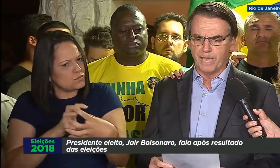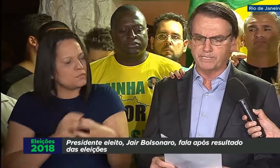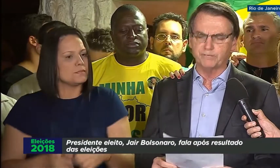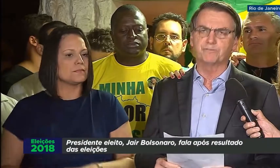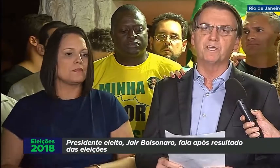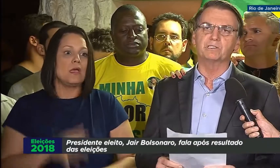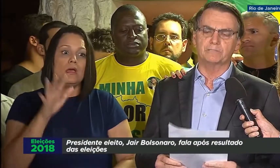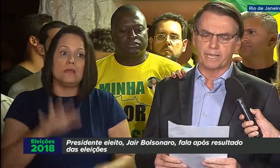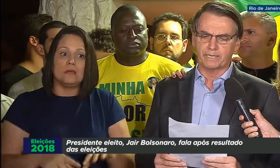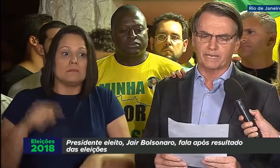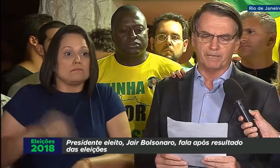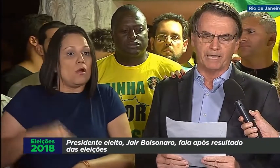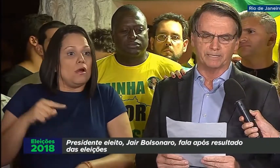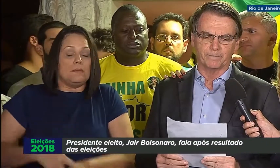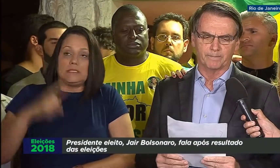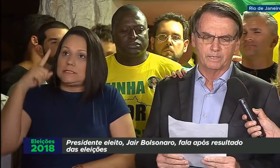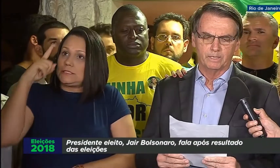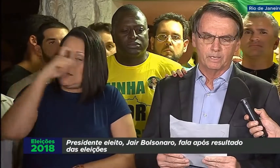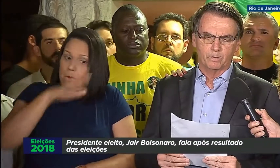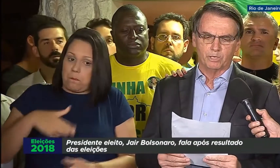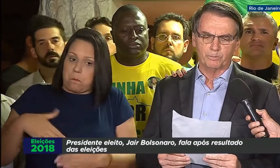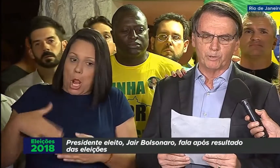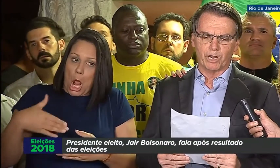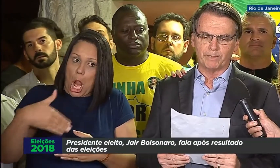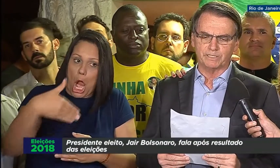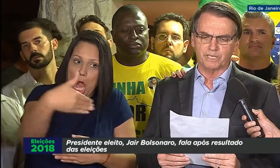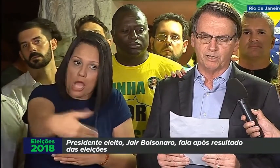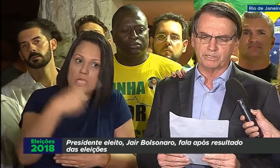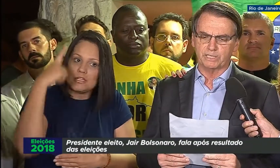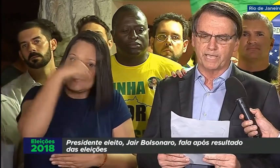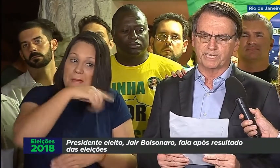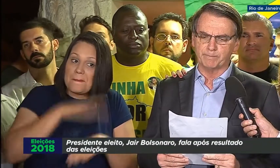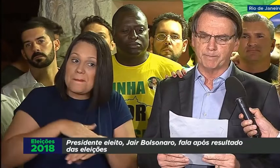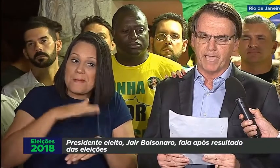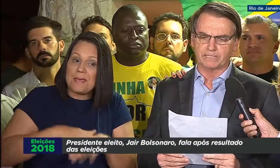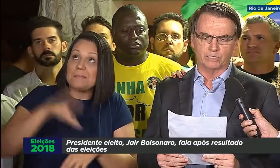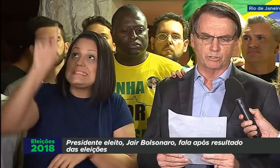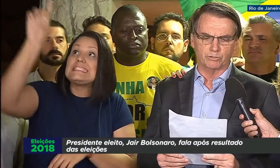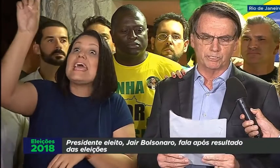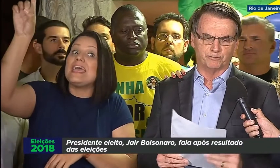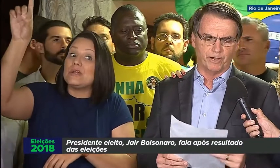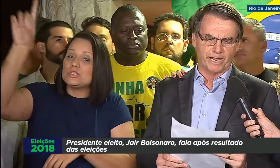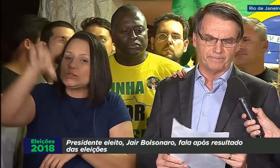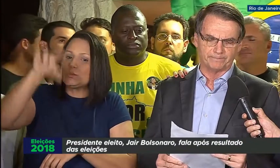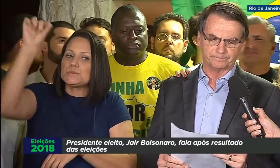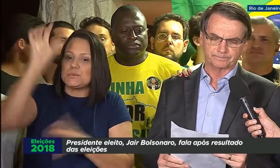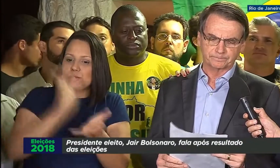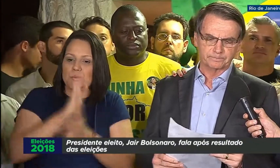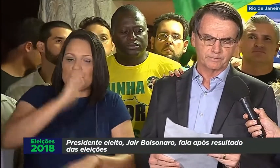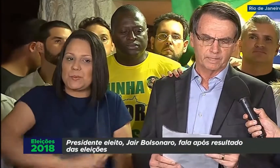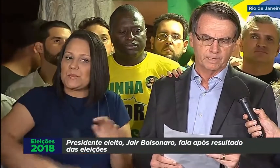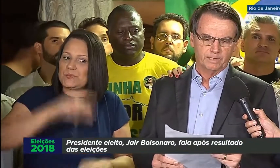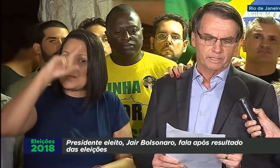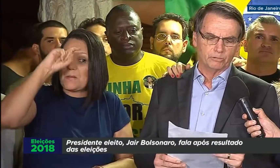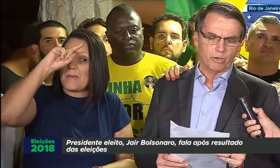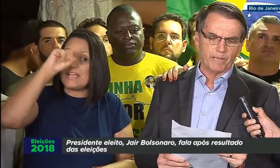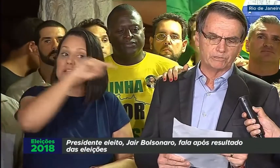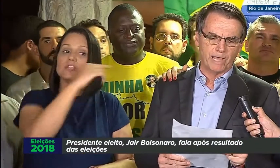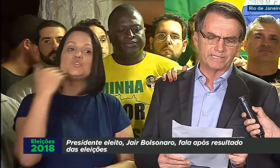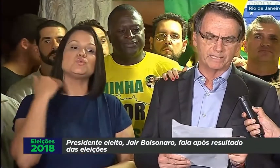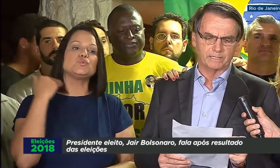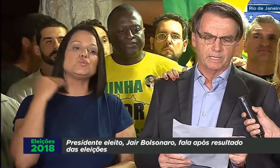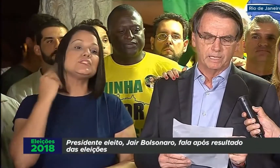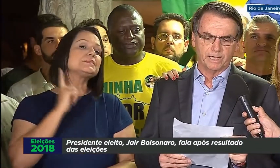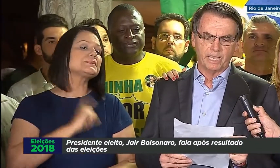momento mais difícil dessa caminhada, quando por obra de Deus e da equipe médica do Juiz de Fora e do